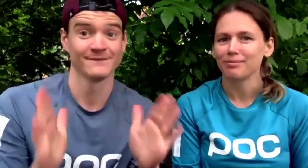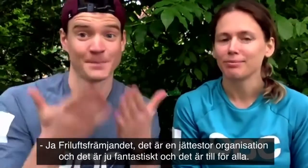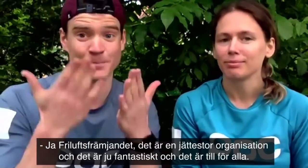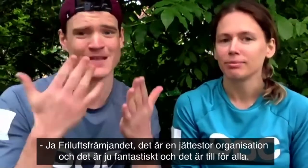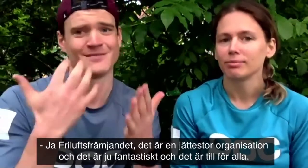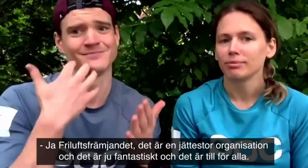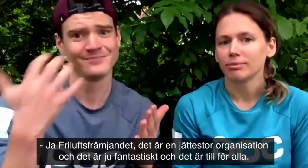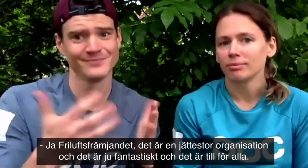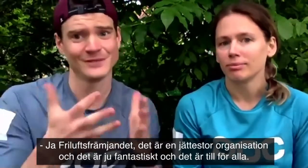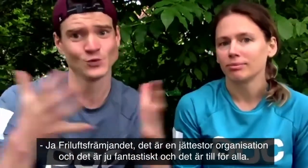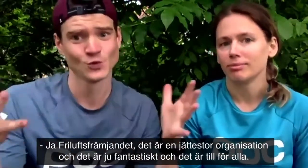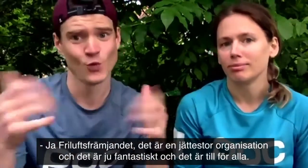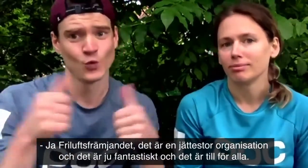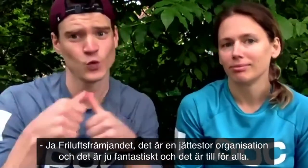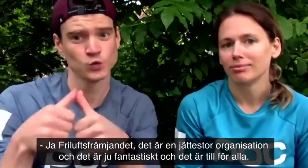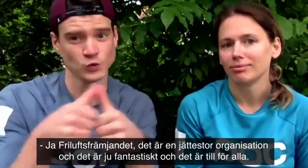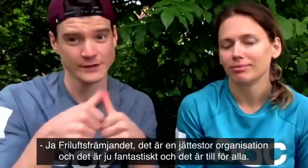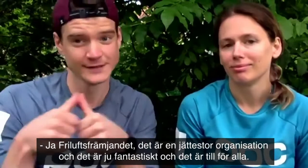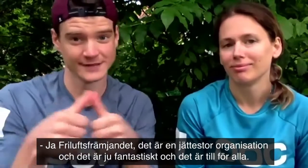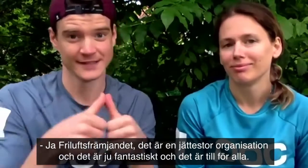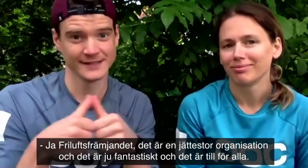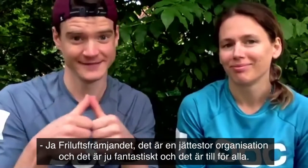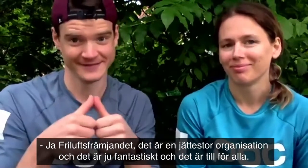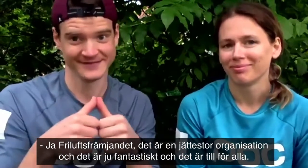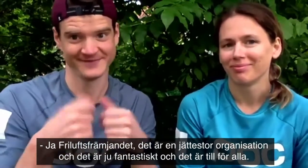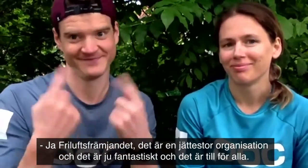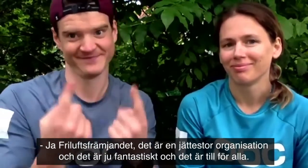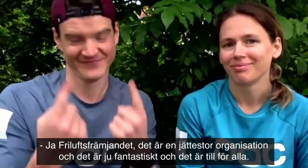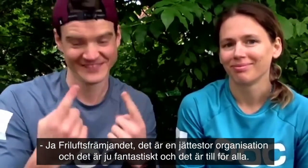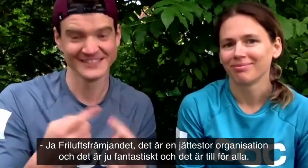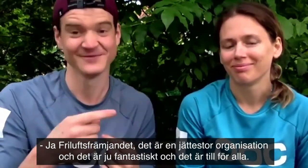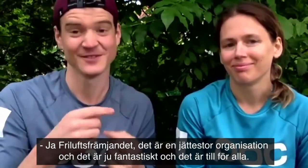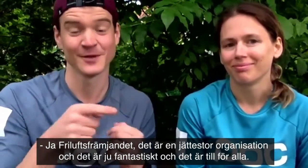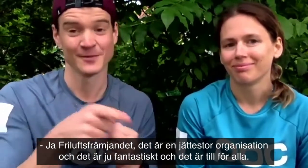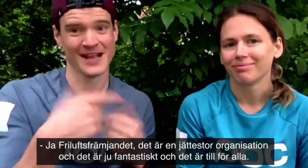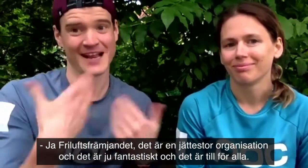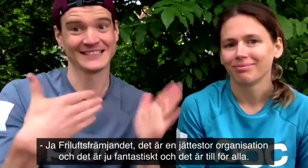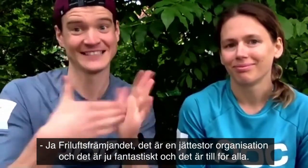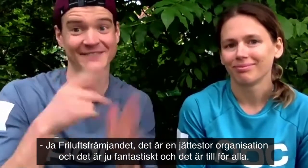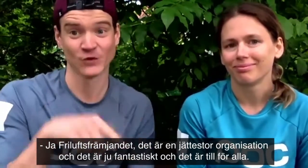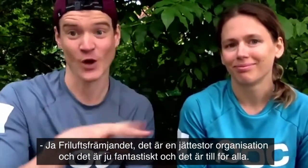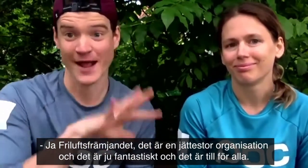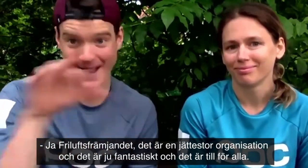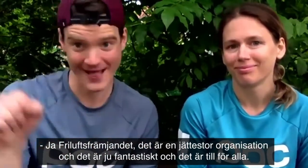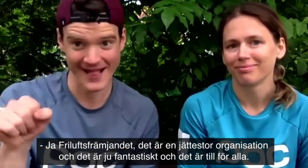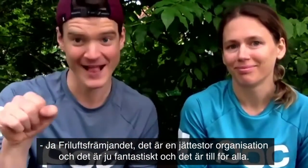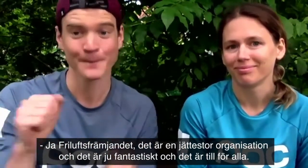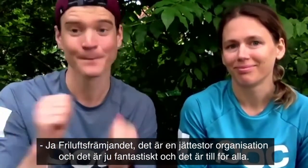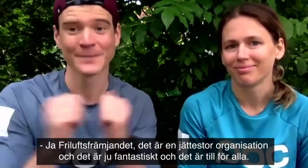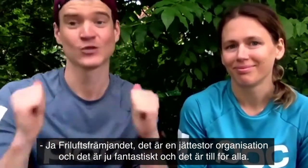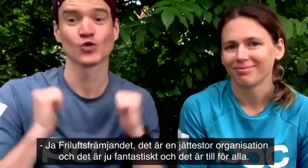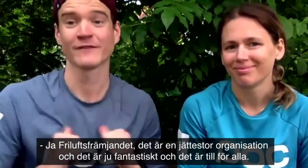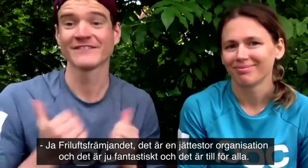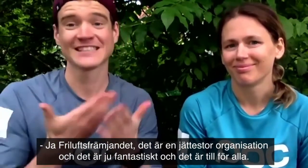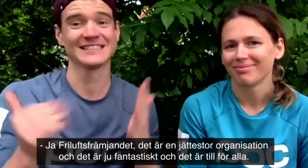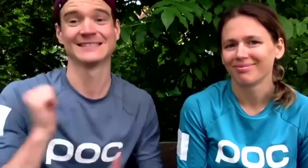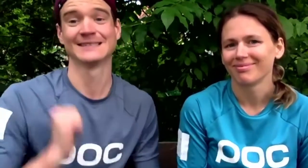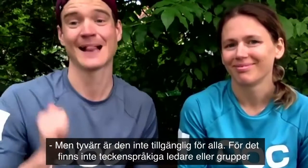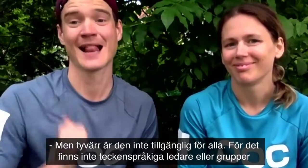Ja, Friluftsfrämjandet, det är en jättestor organisation. Och det är fantastiskt. Och det är till för alla. Men